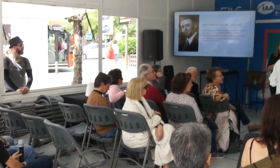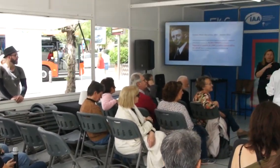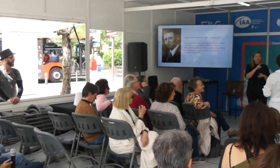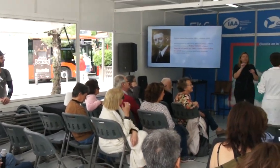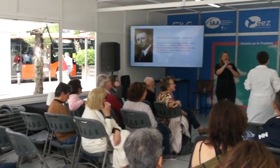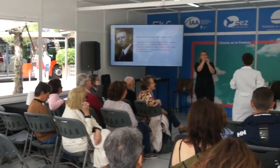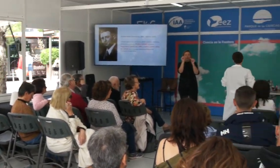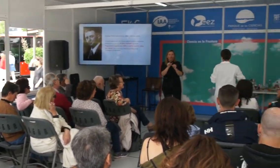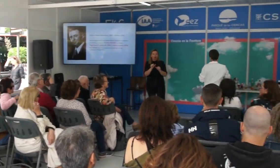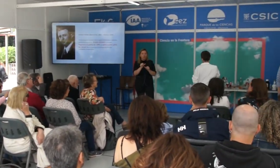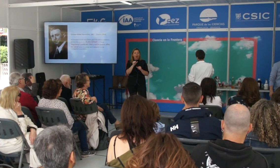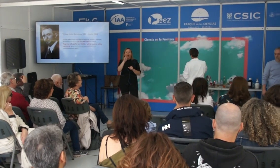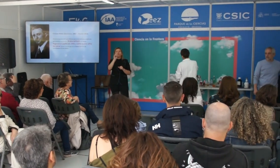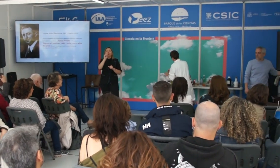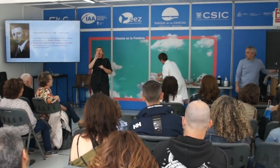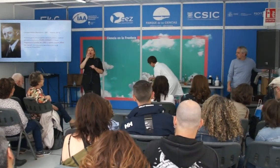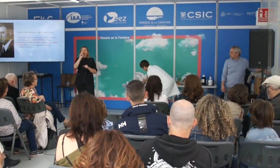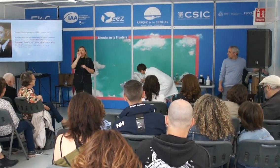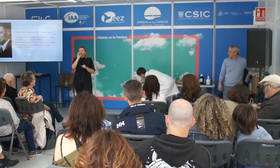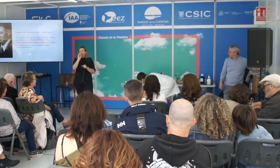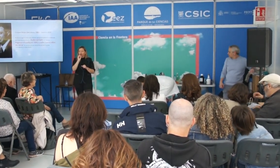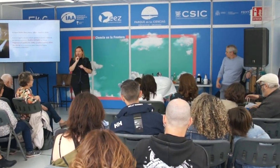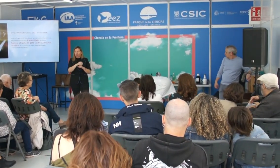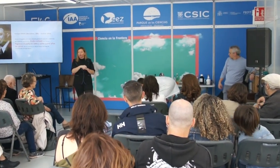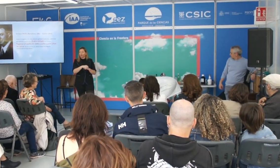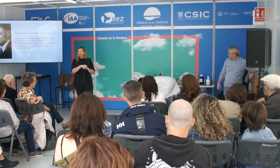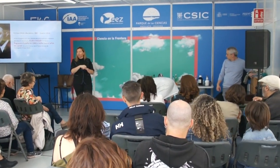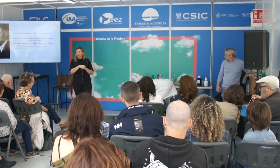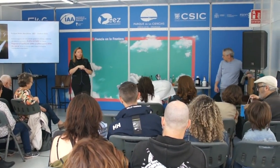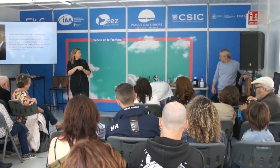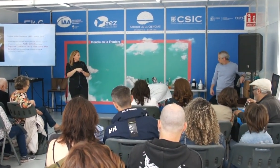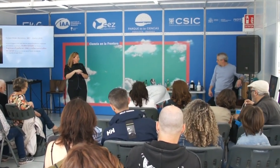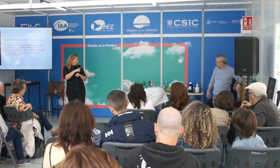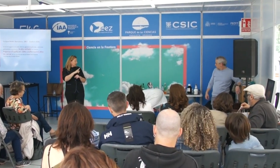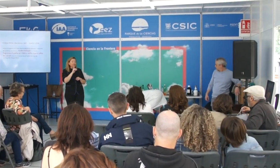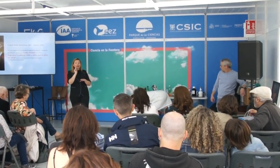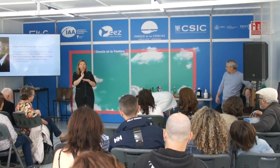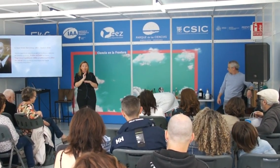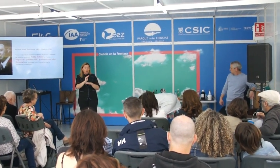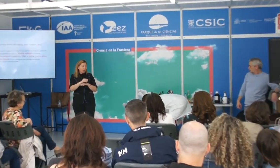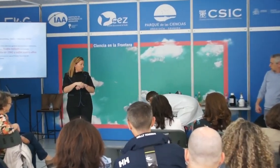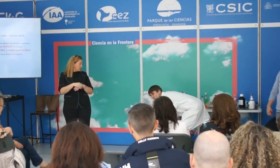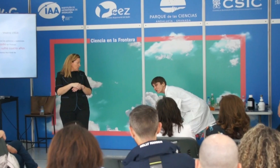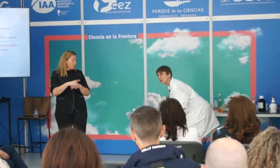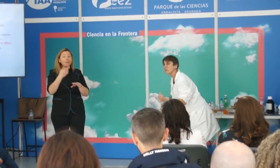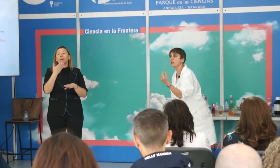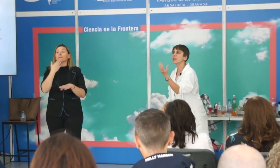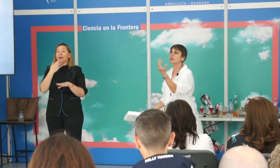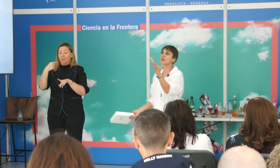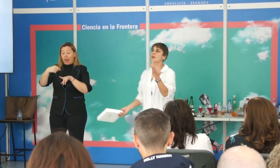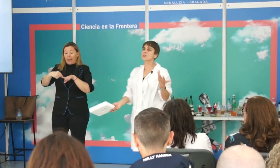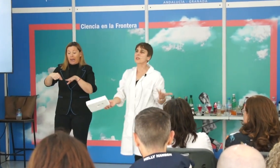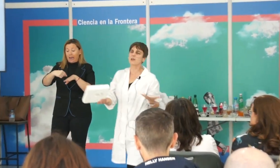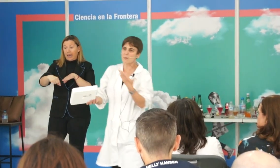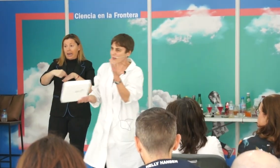de este estilo súper poroso. Los otros que vienen más durillos no te sirven. Y tienes que tener cuidado, porque ahora el esmalte de la uña viene